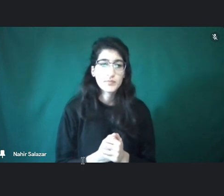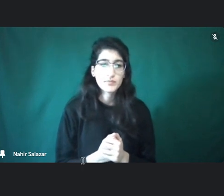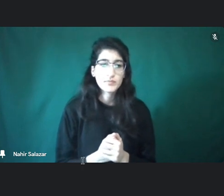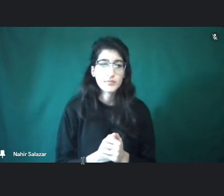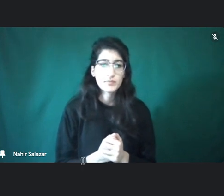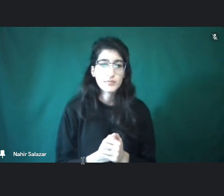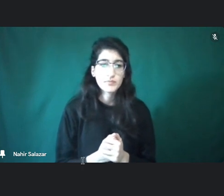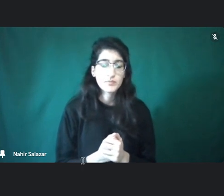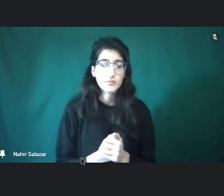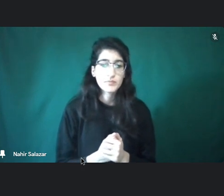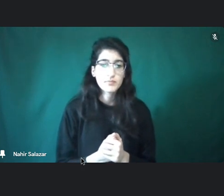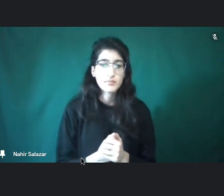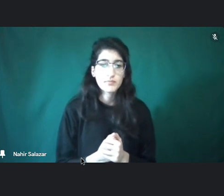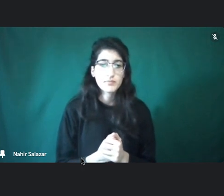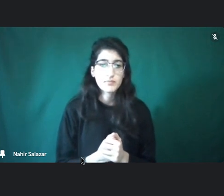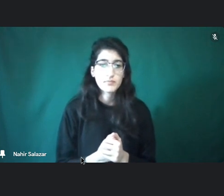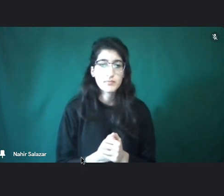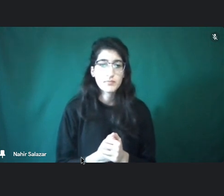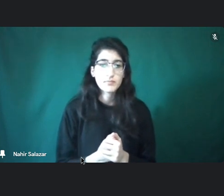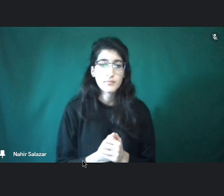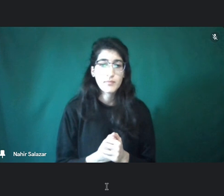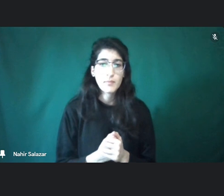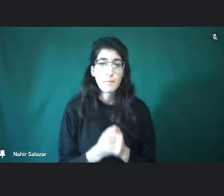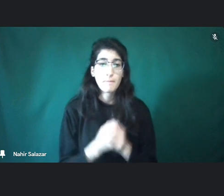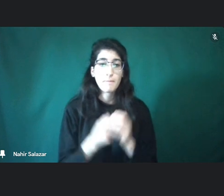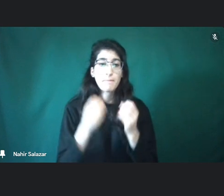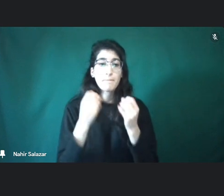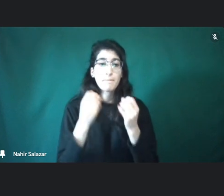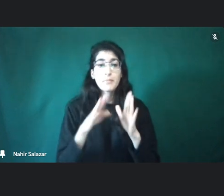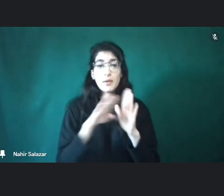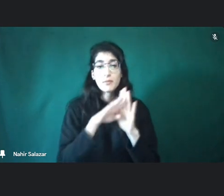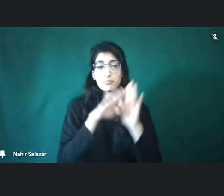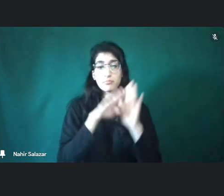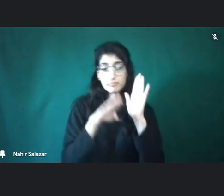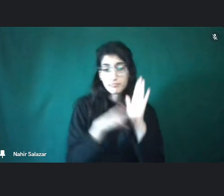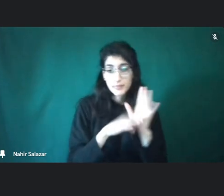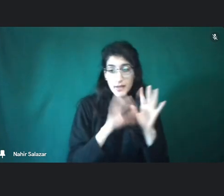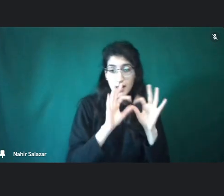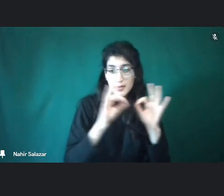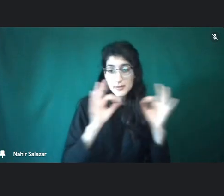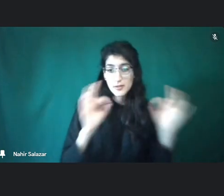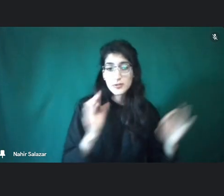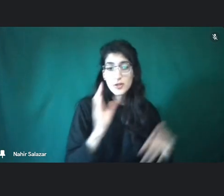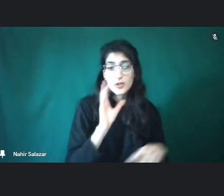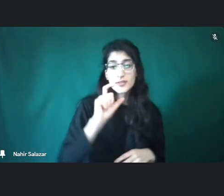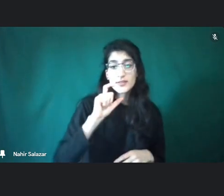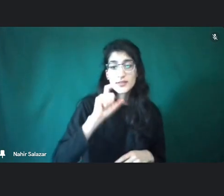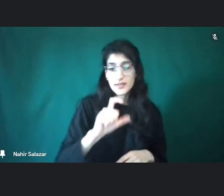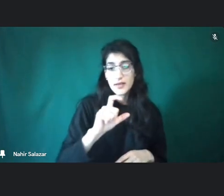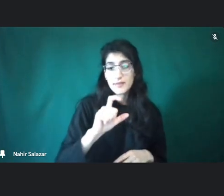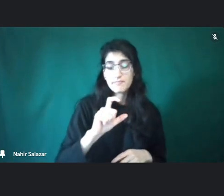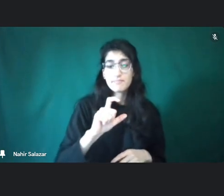Bien. Pasamos a la tercera, que es cortita. ¿Cuál sería el primer bloque?